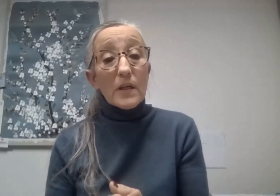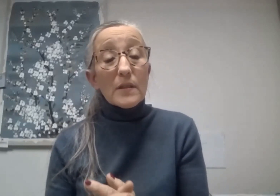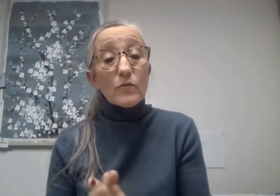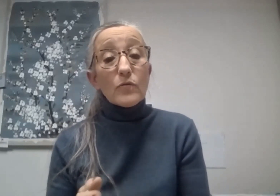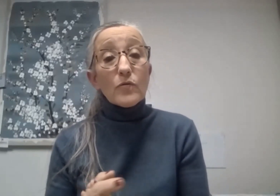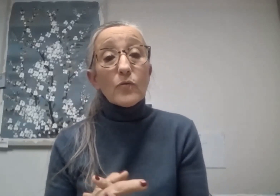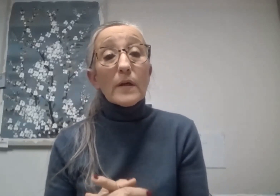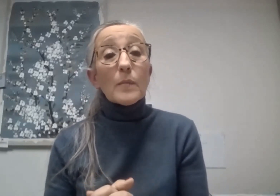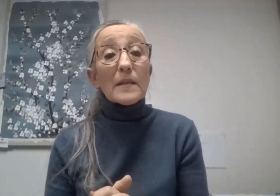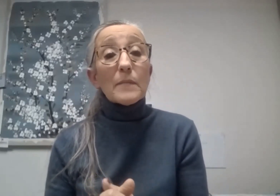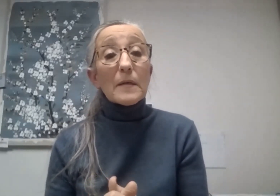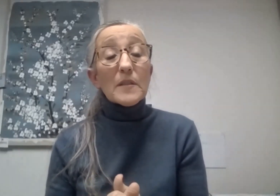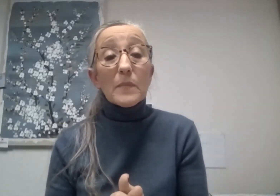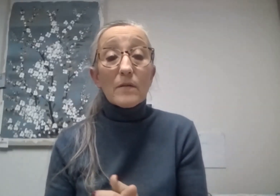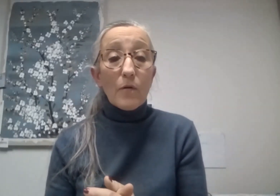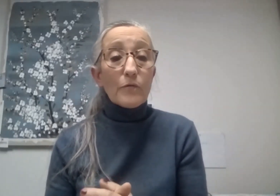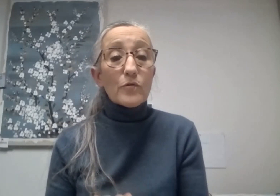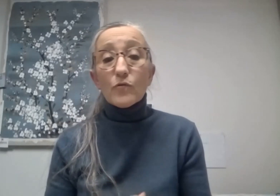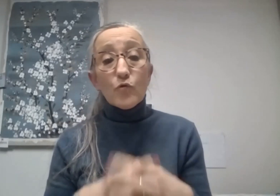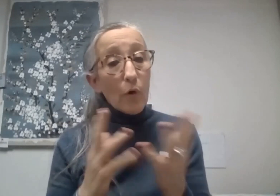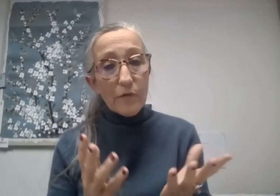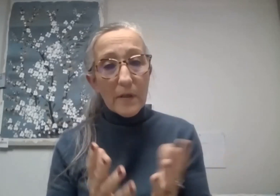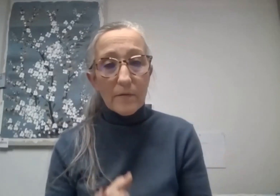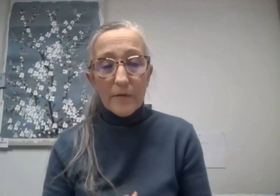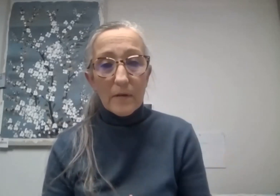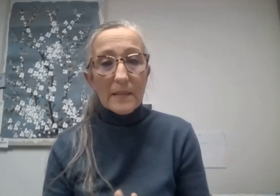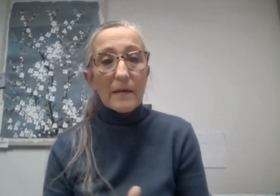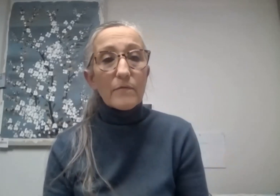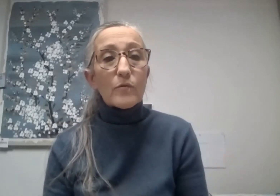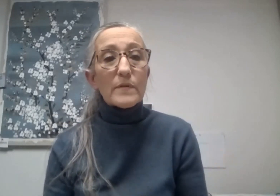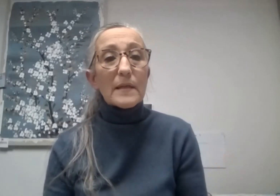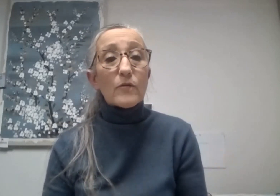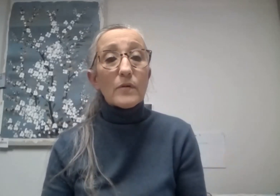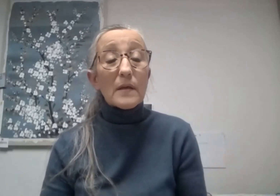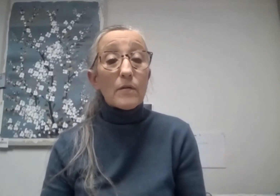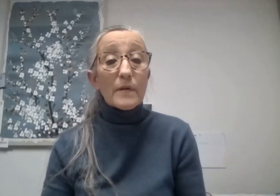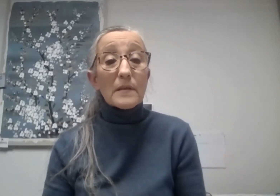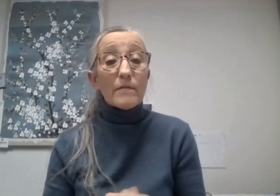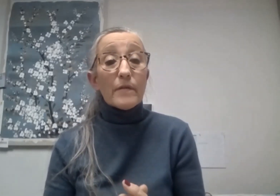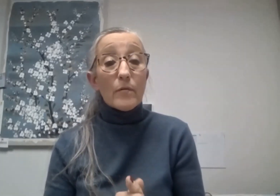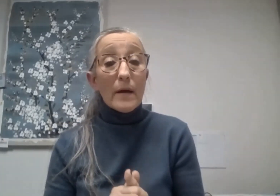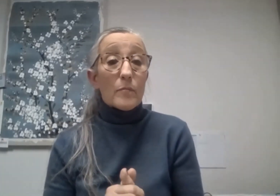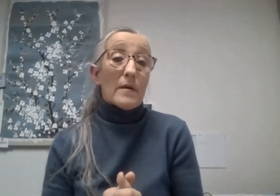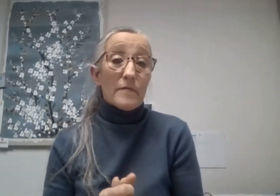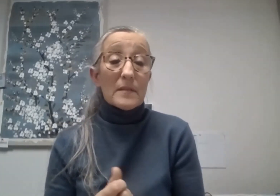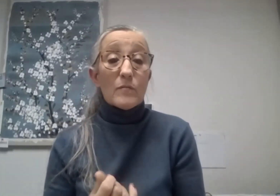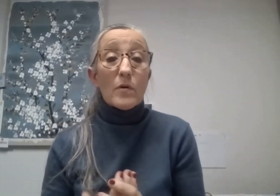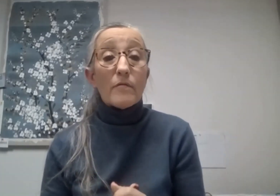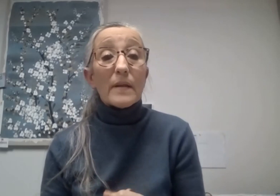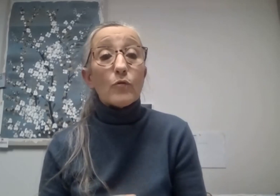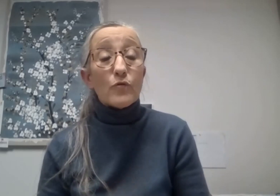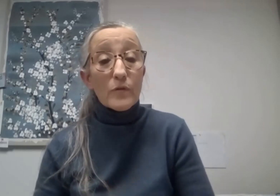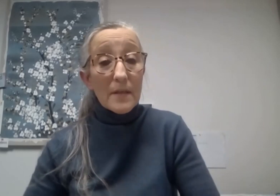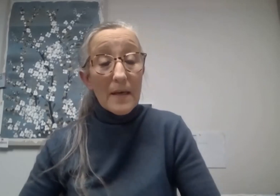l'on cherche des solutions et comme l'a dit Madame Smith, en fonction du profil en fait des élèves que vous allez accueillir, en fait, il va falloir